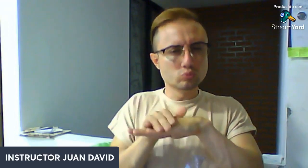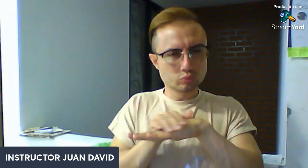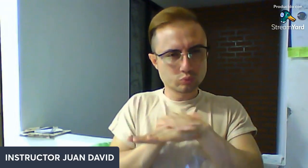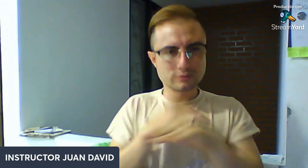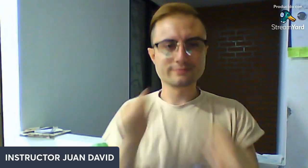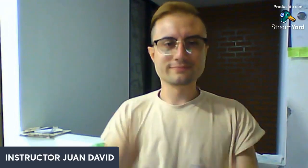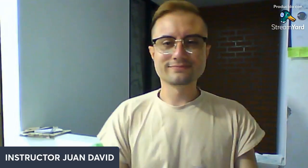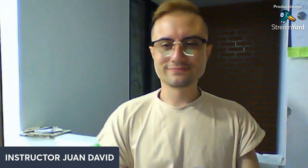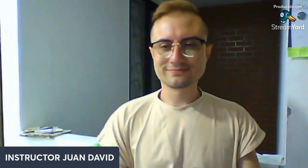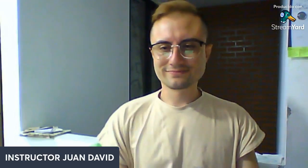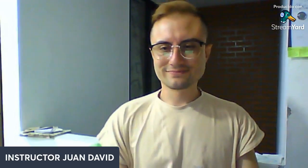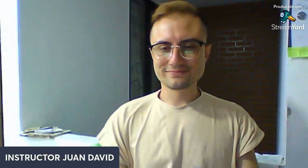Acariciables.